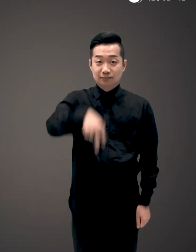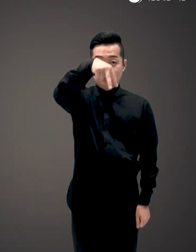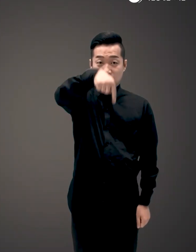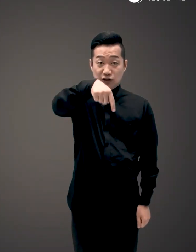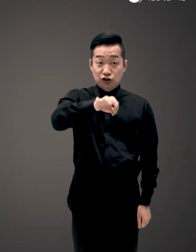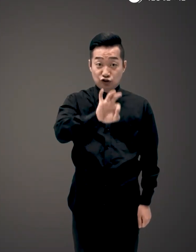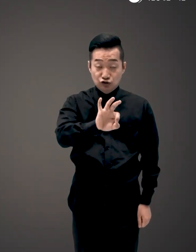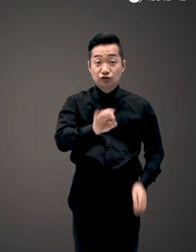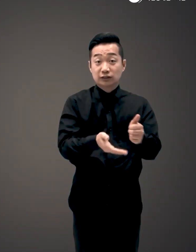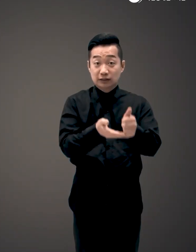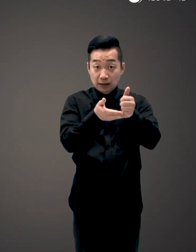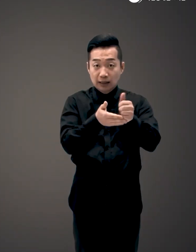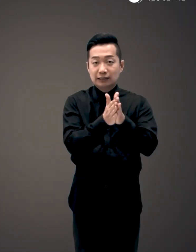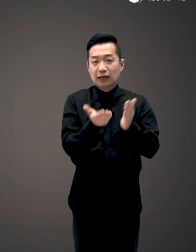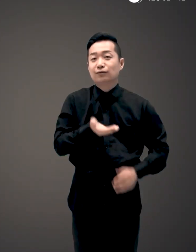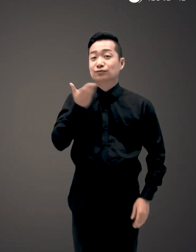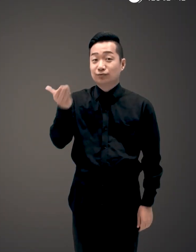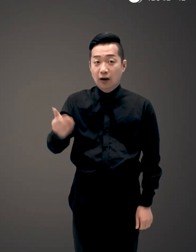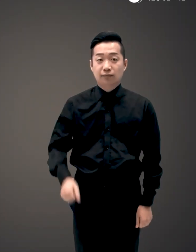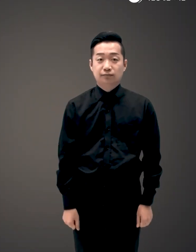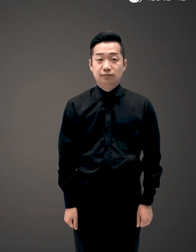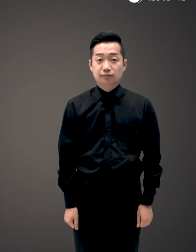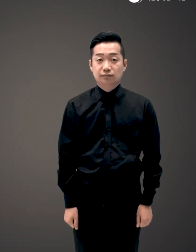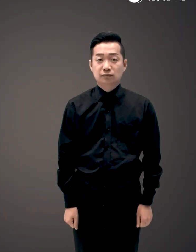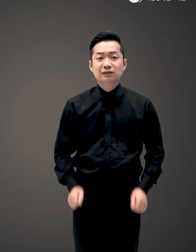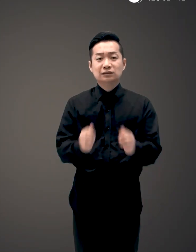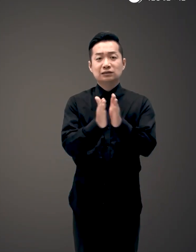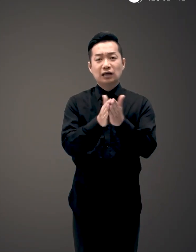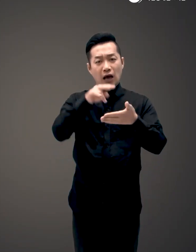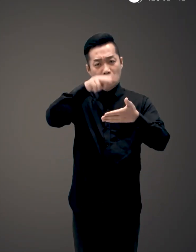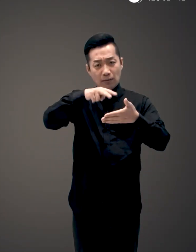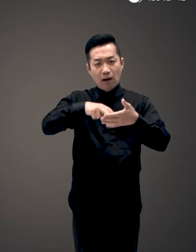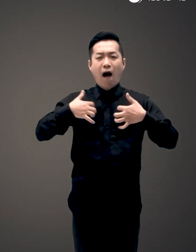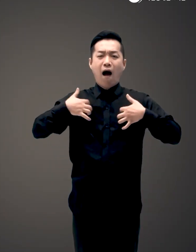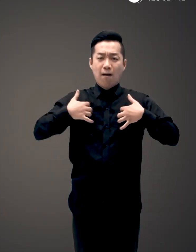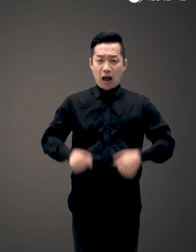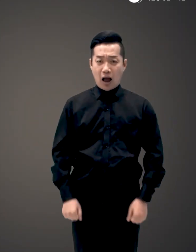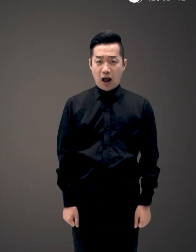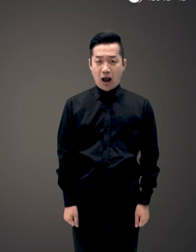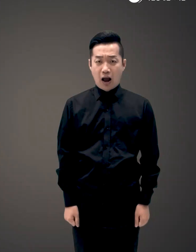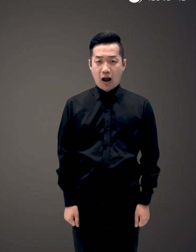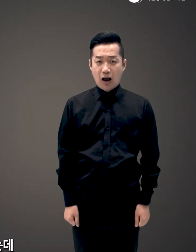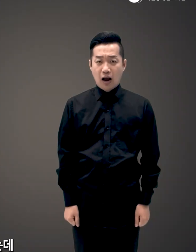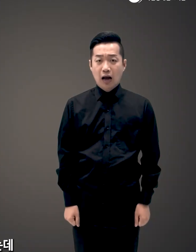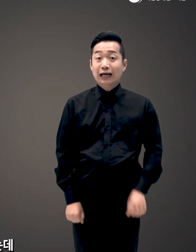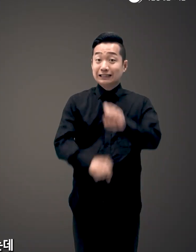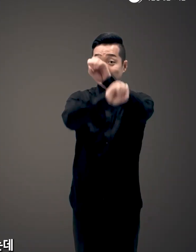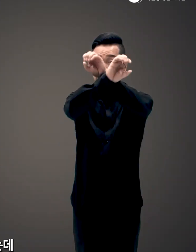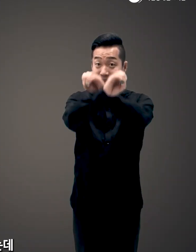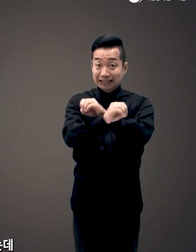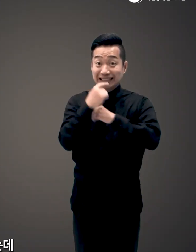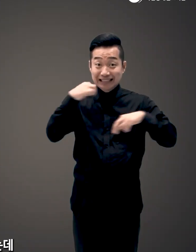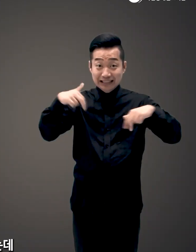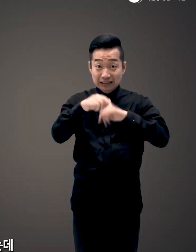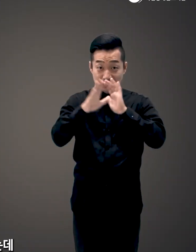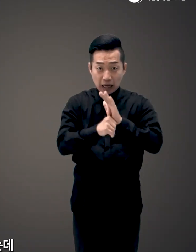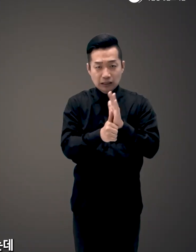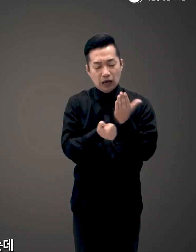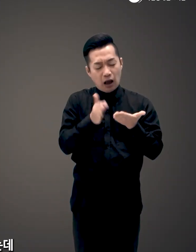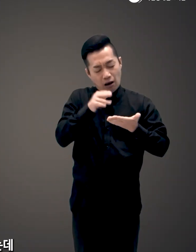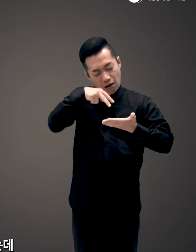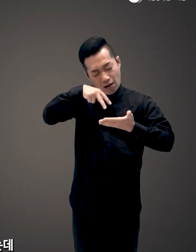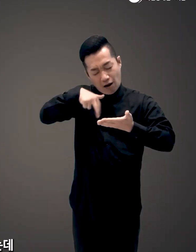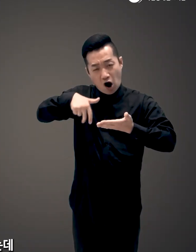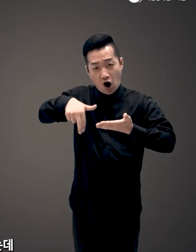그리고 숭님도 이 책 제가 먼저 전달해 주자마자 이 책 너무 재밌게 봤다고, 횡단보도 건너면서도 막 이